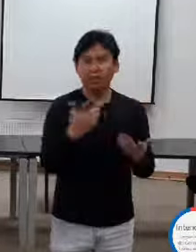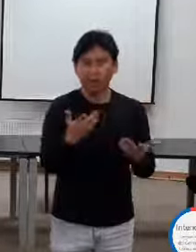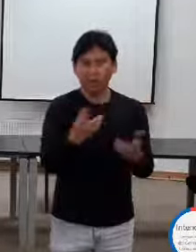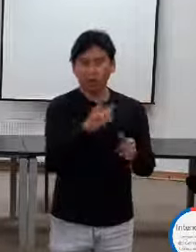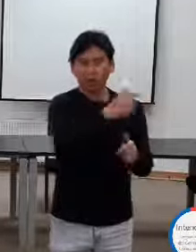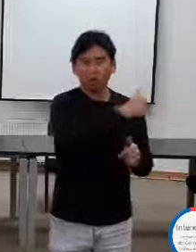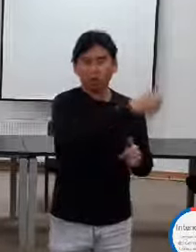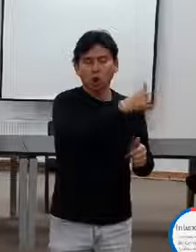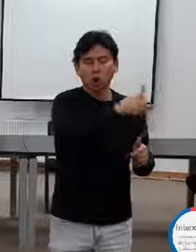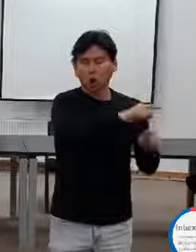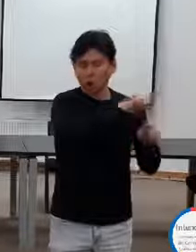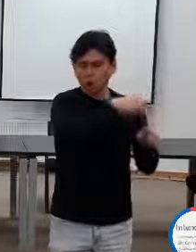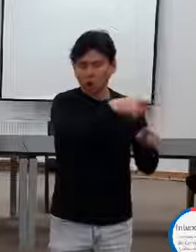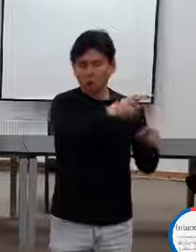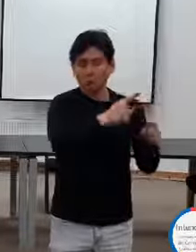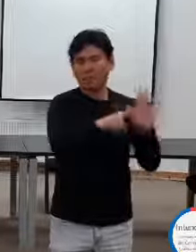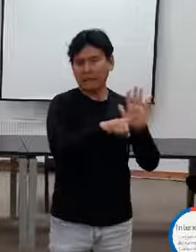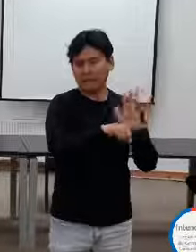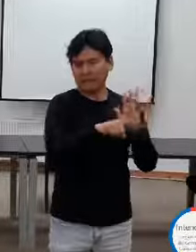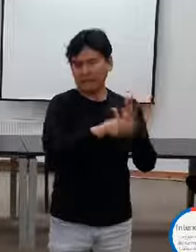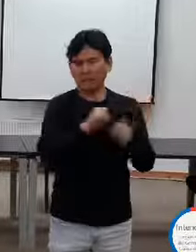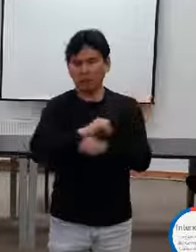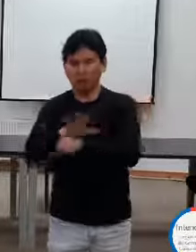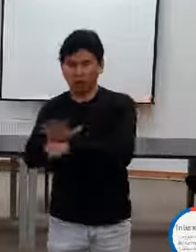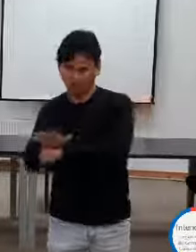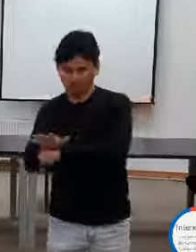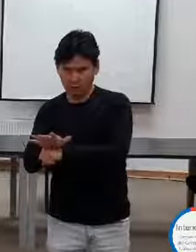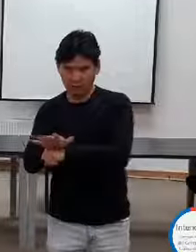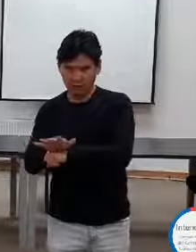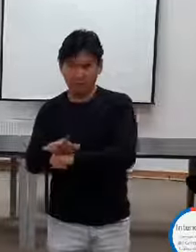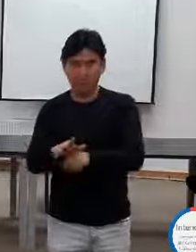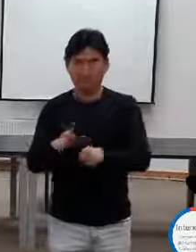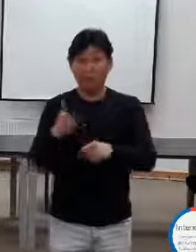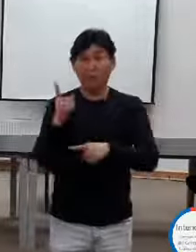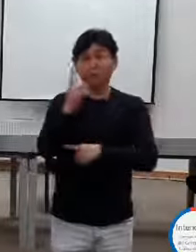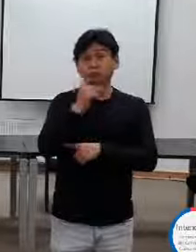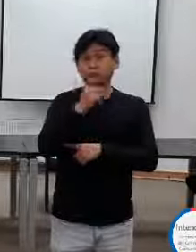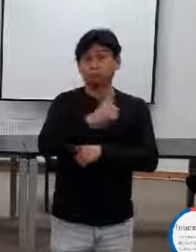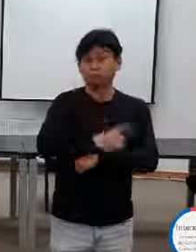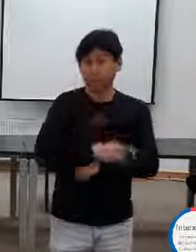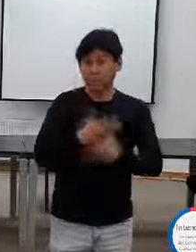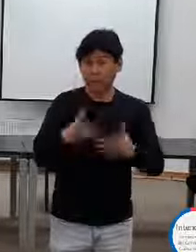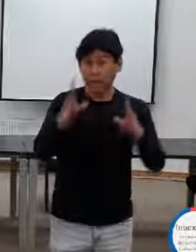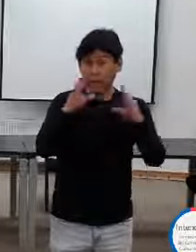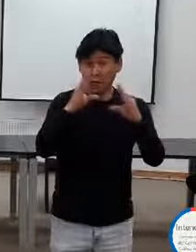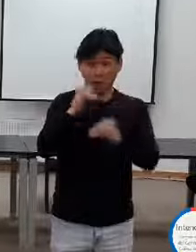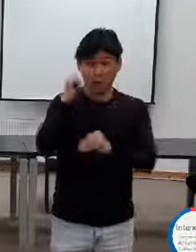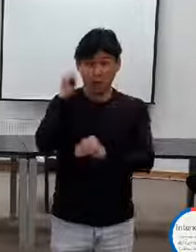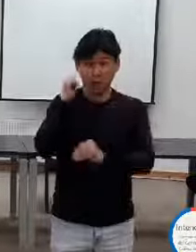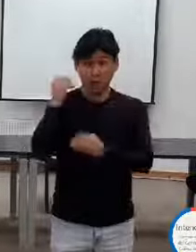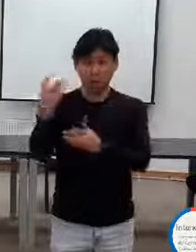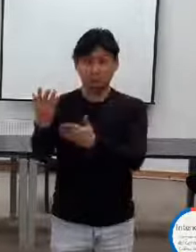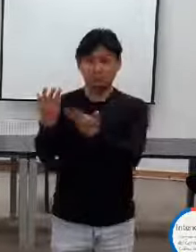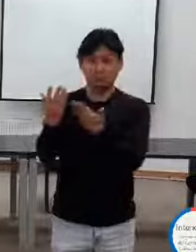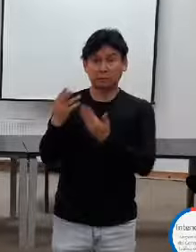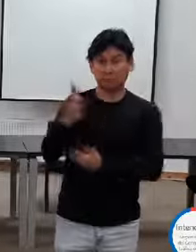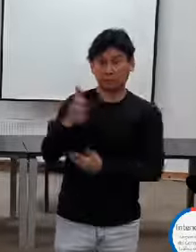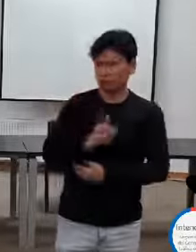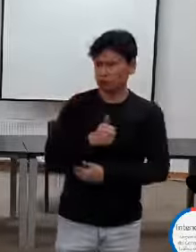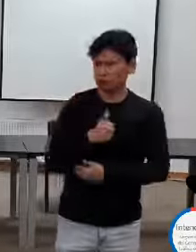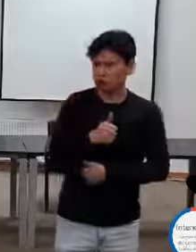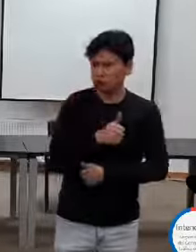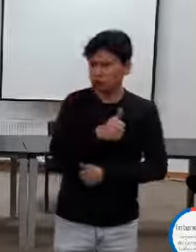están todos estudiados y negativos para COVID. Durante el transcurso de la noche de ayer, llegaron los resultados de